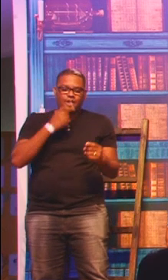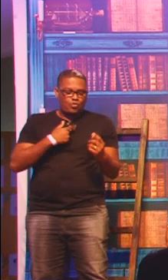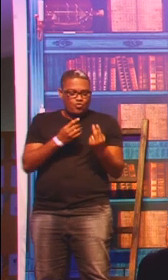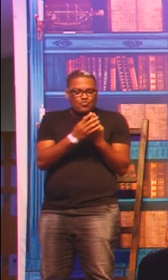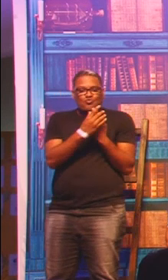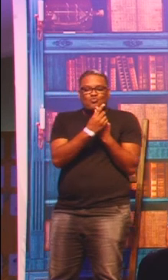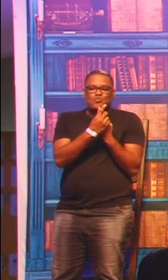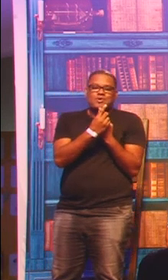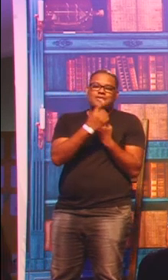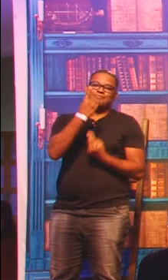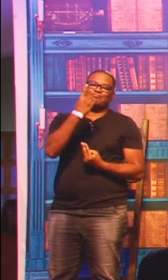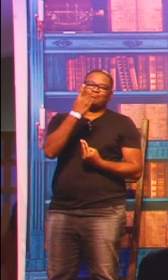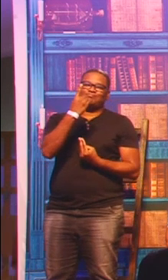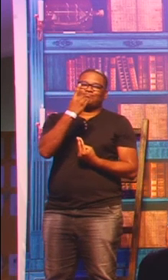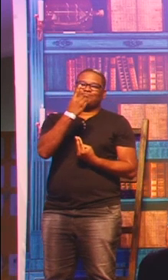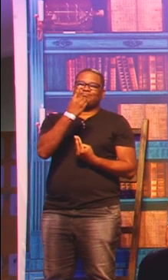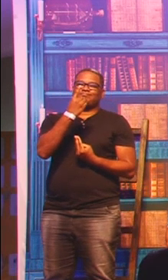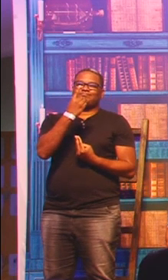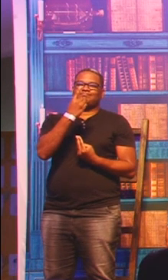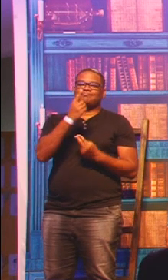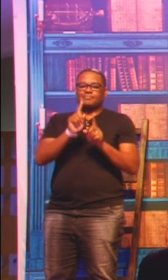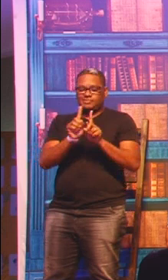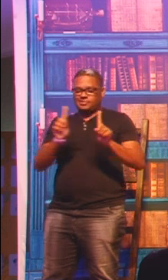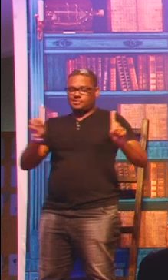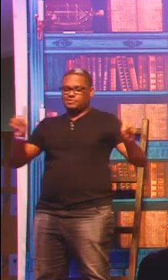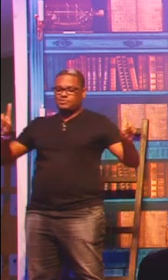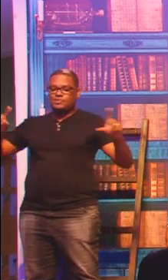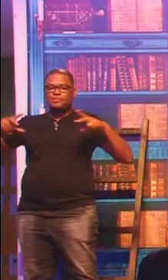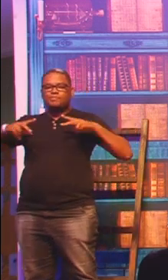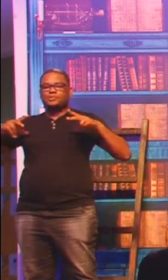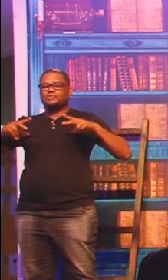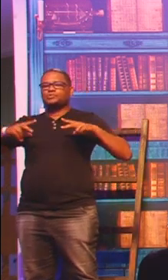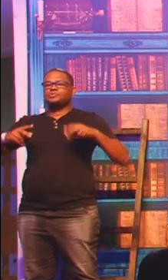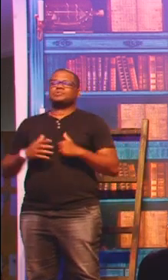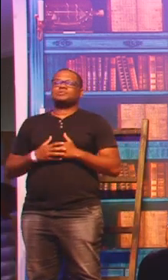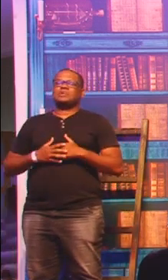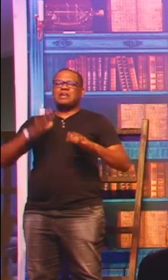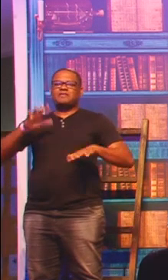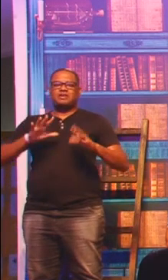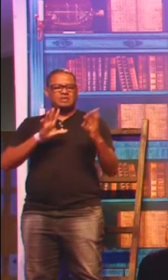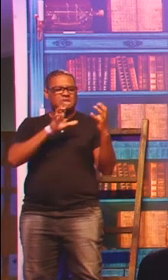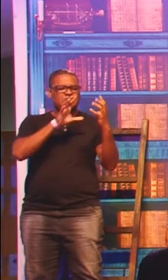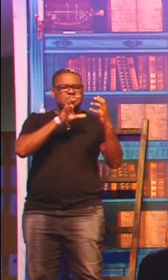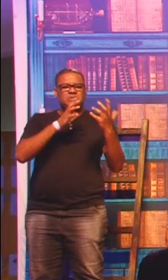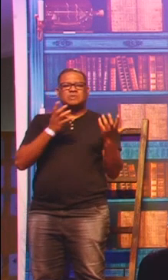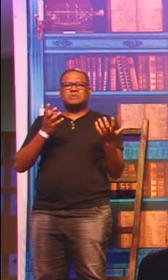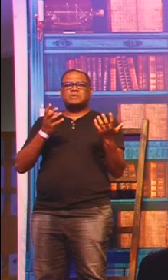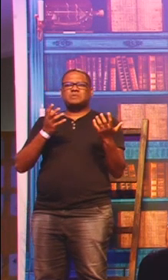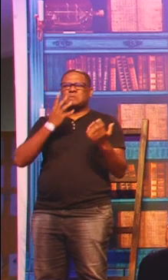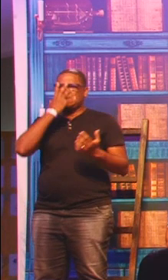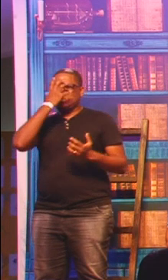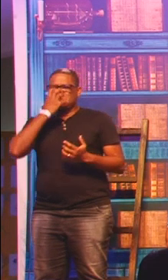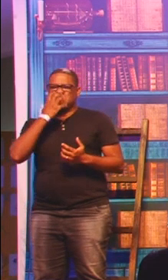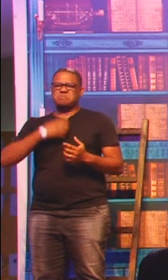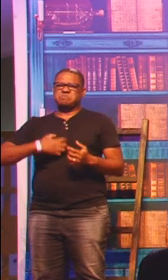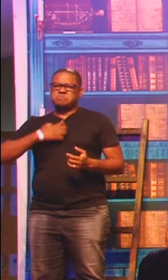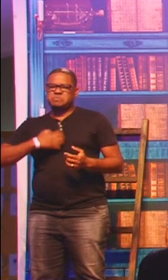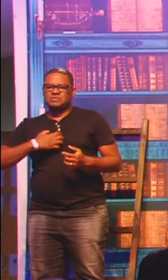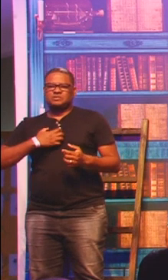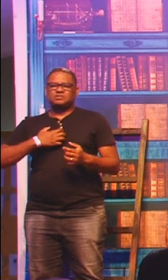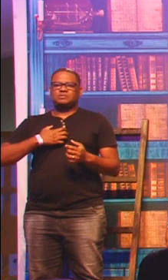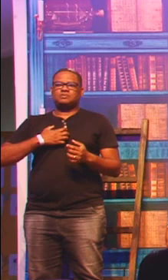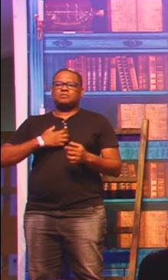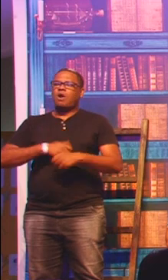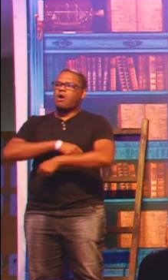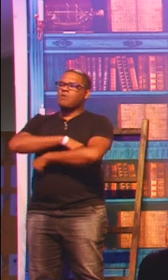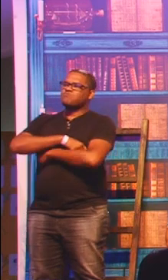a outra, sem perder a nossa essência. Às vezes, nos aborrecíamos com algo, mas logo a necessidade de comunicar o que